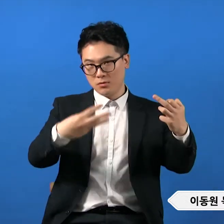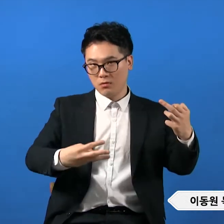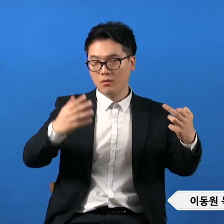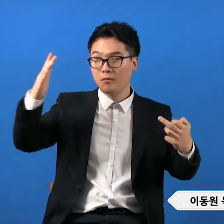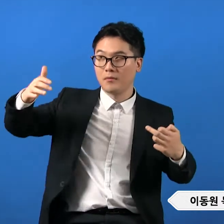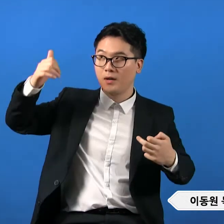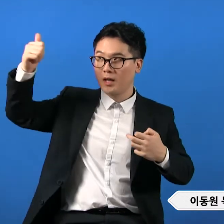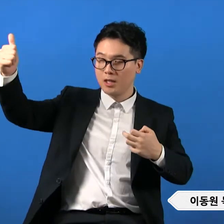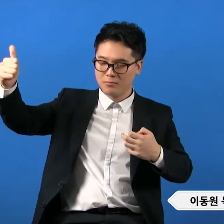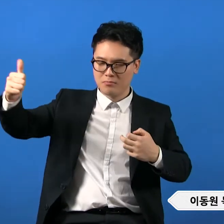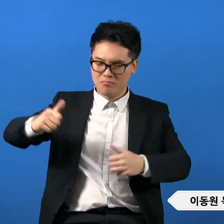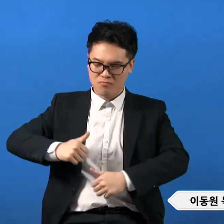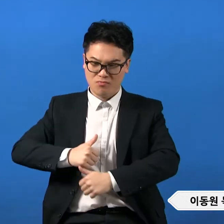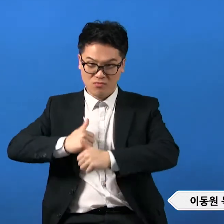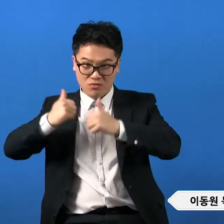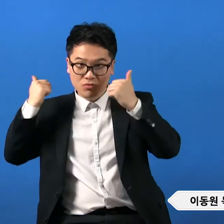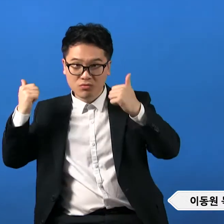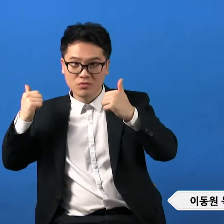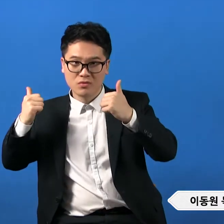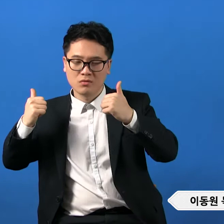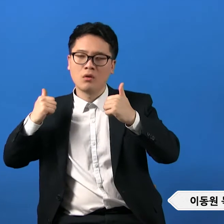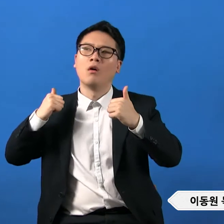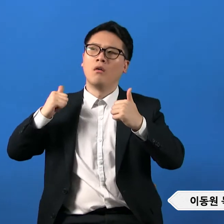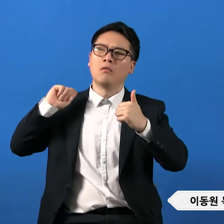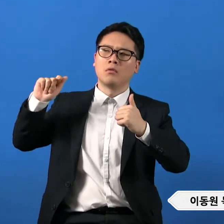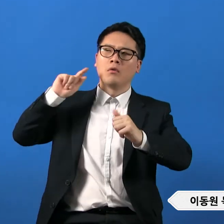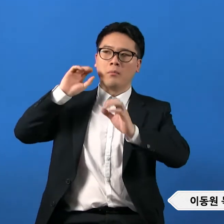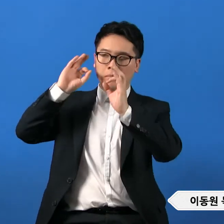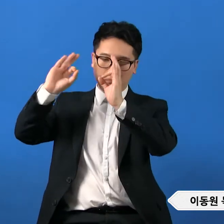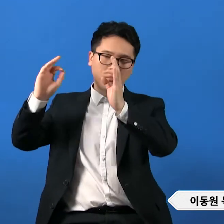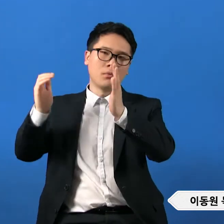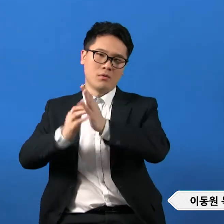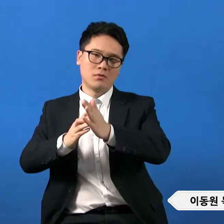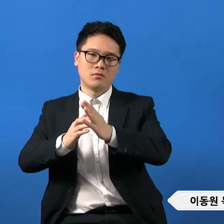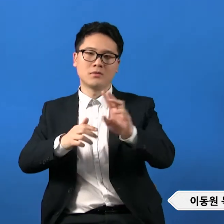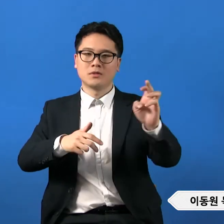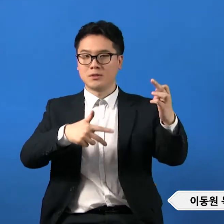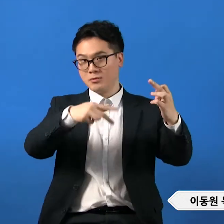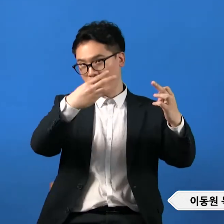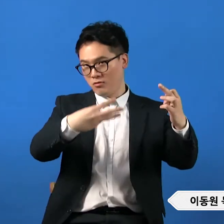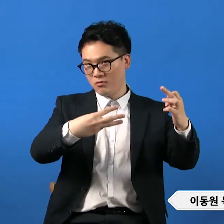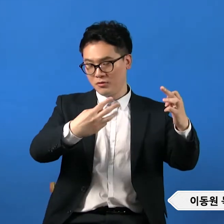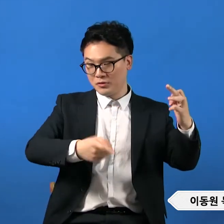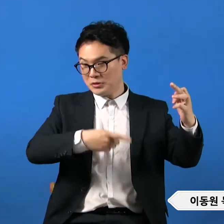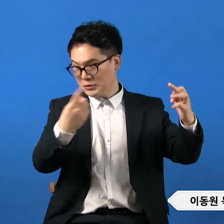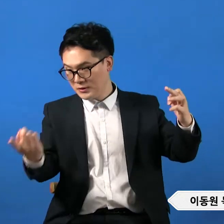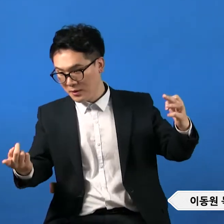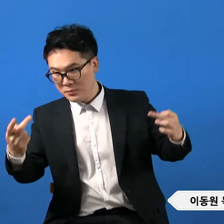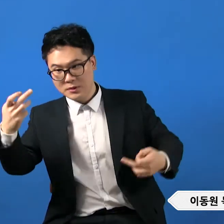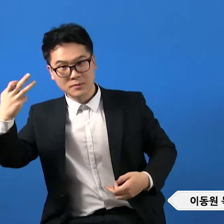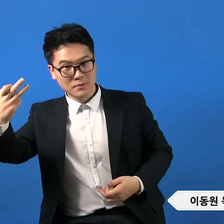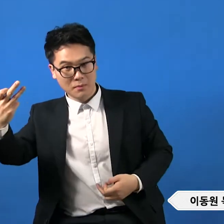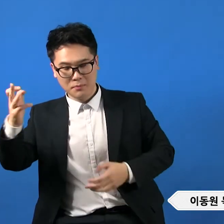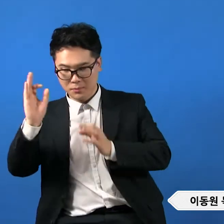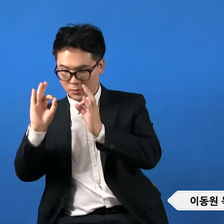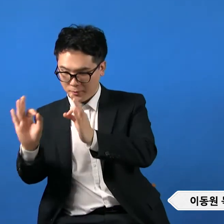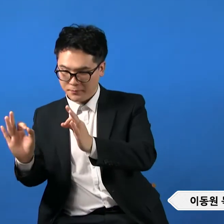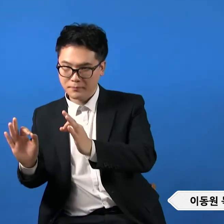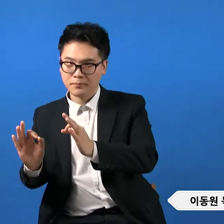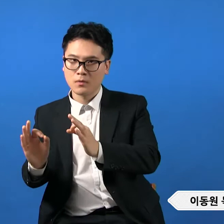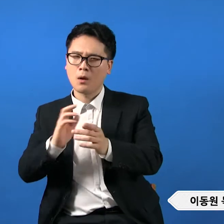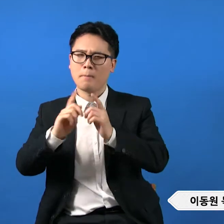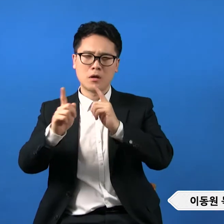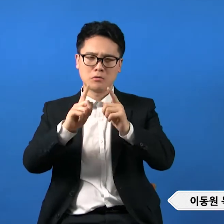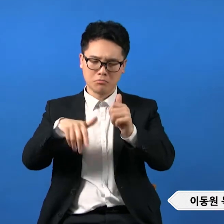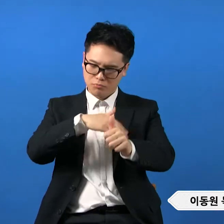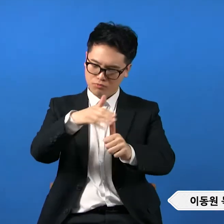하나님의 그 진노를 보았어요. 그게 12절이에요. 근데 바로 그 다음 절 13절에 가면 말씀의